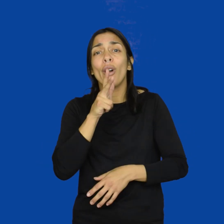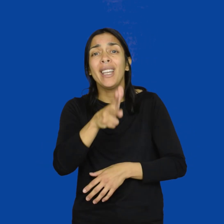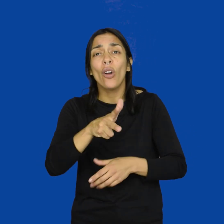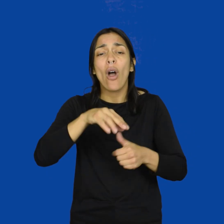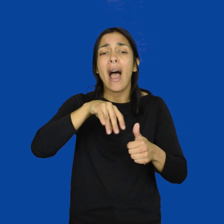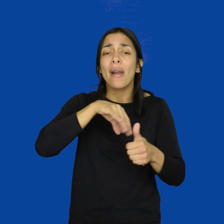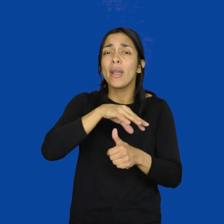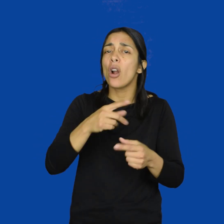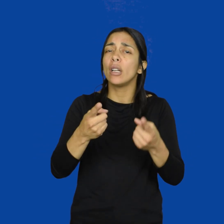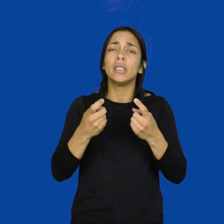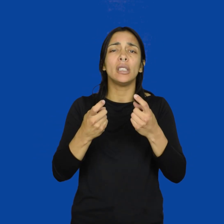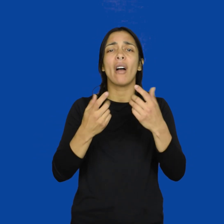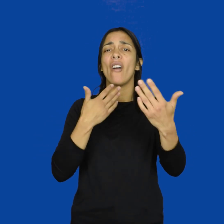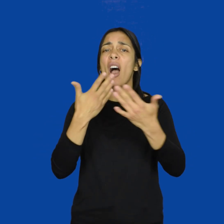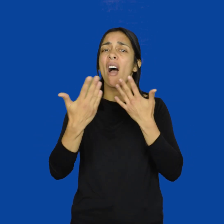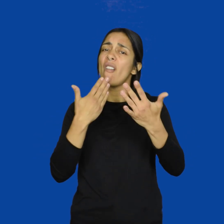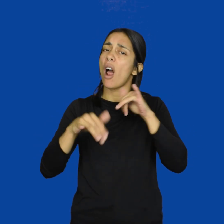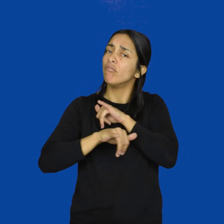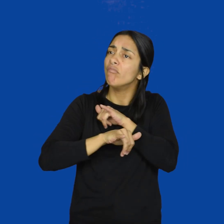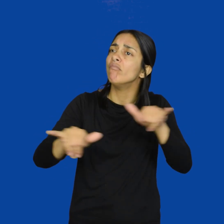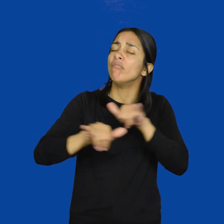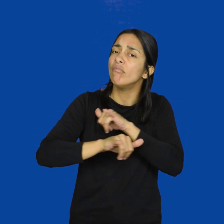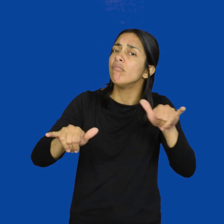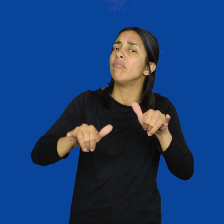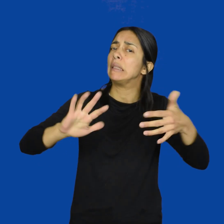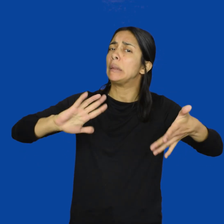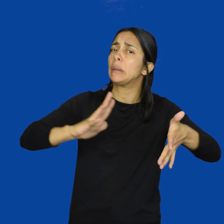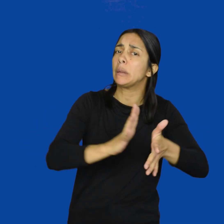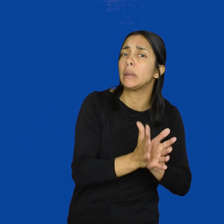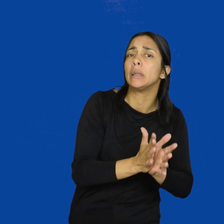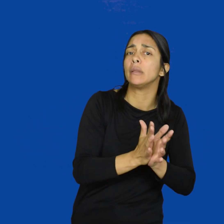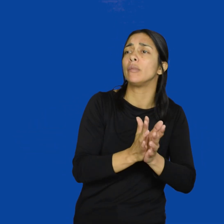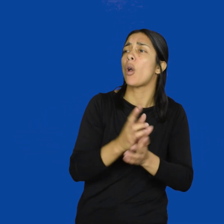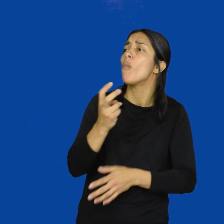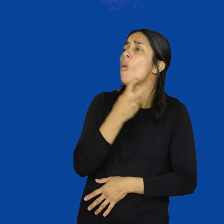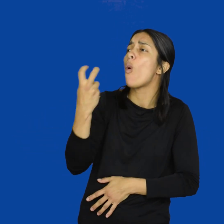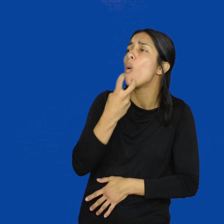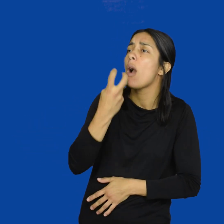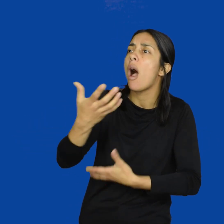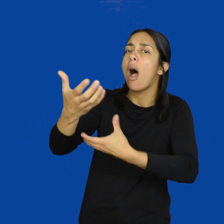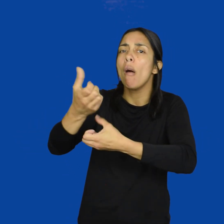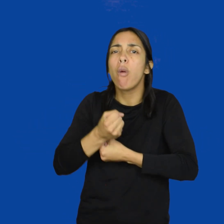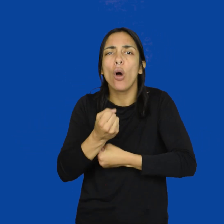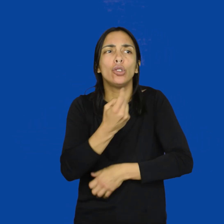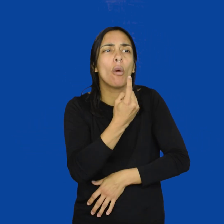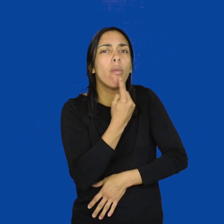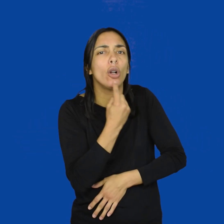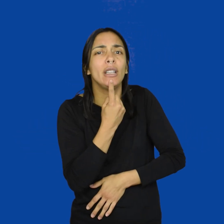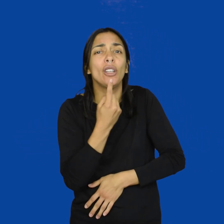caer ante el insistente silencio de sus agresores. Buscaron el apoyo político para enfrentar la negación